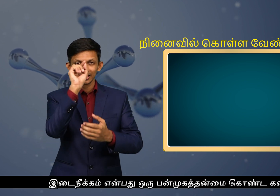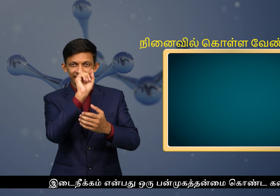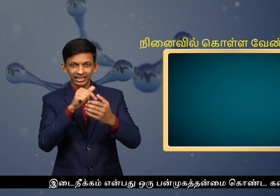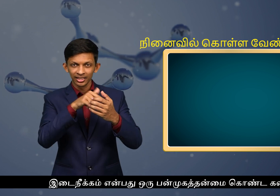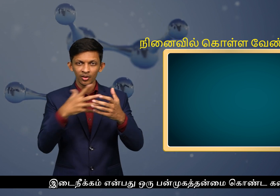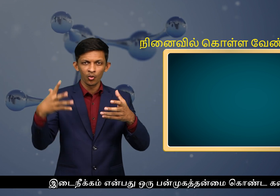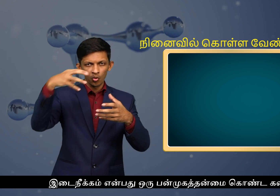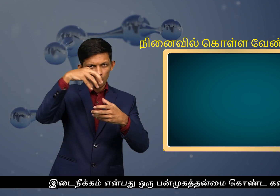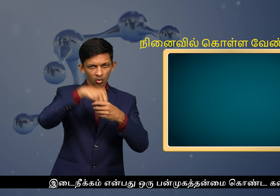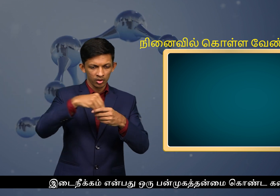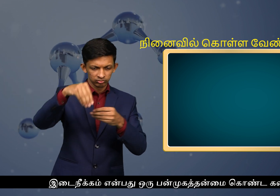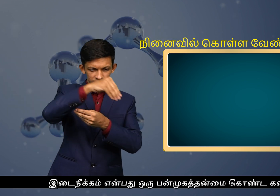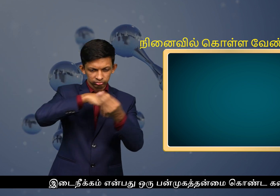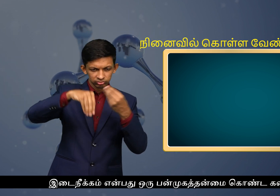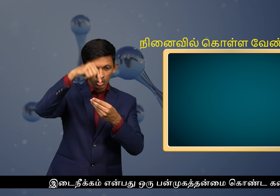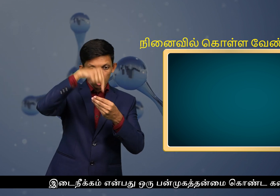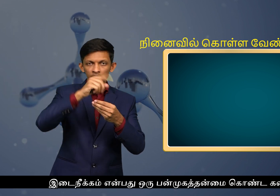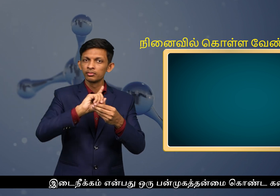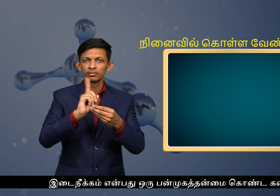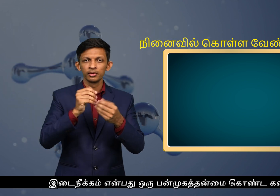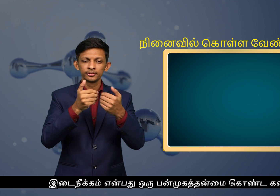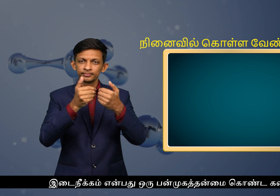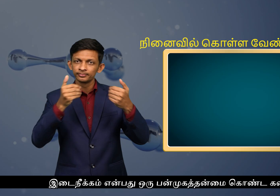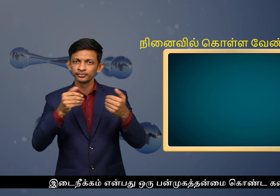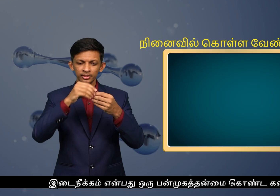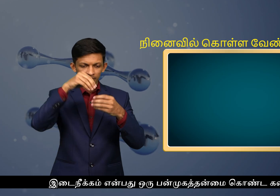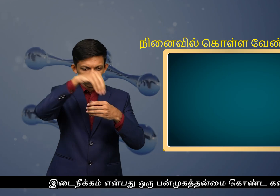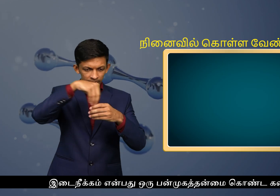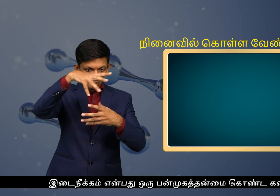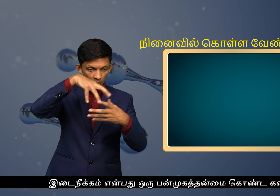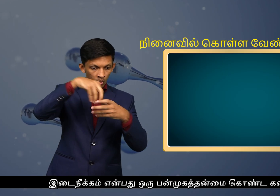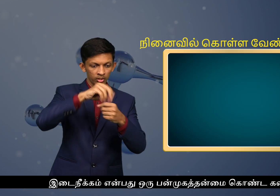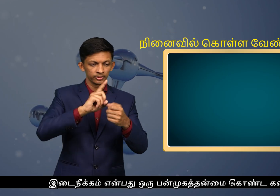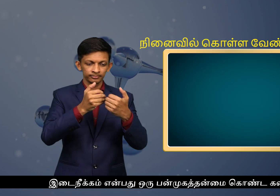மிதத்தல் என்பது ஒரு பன்முகத்தன்மை கொண்ட கலவையாகும்.